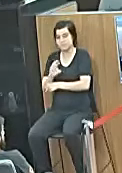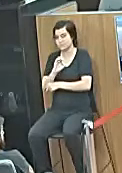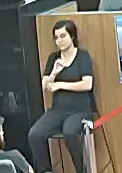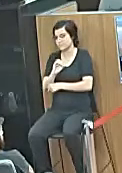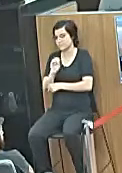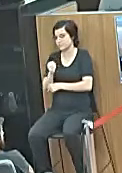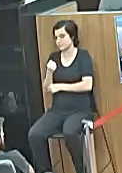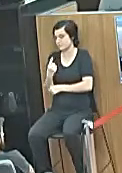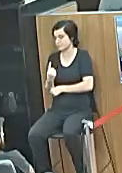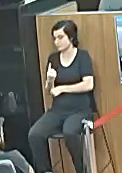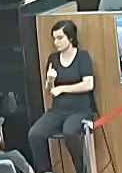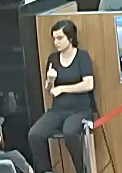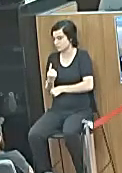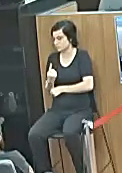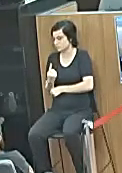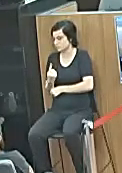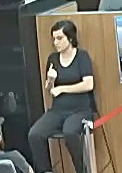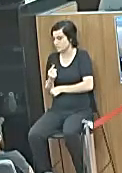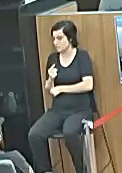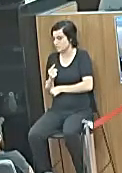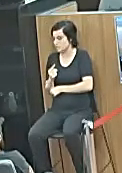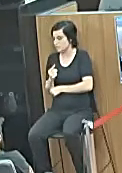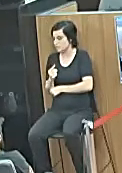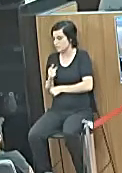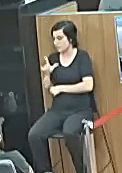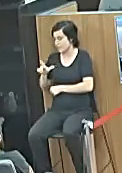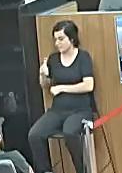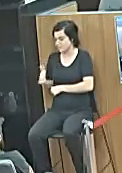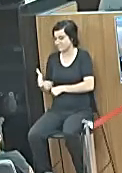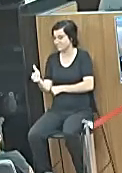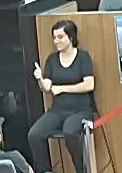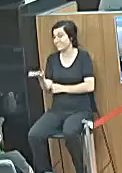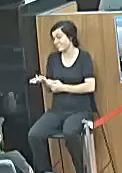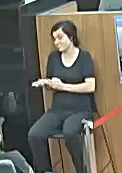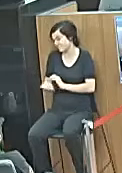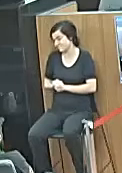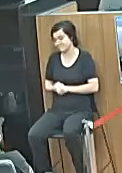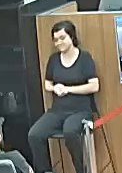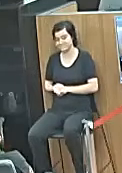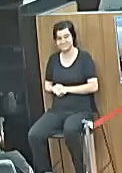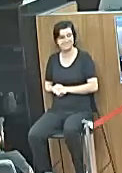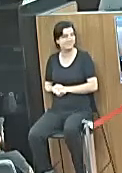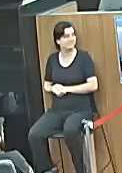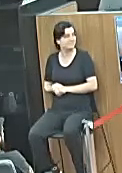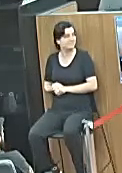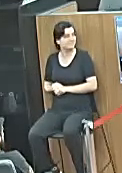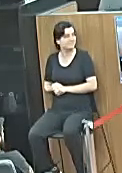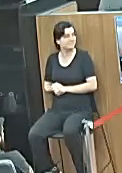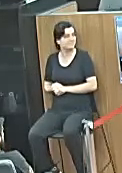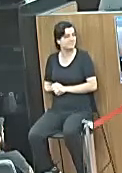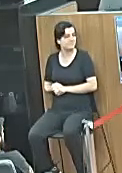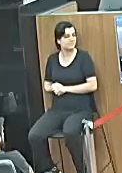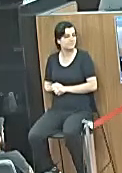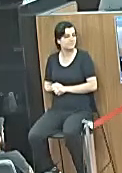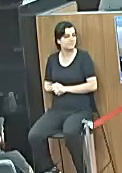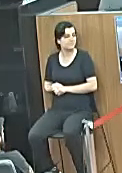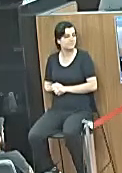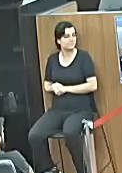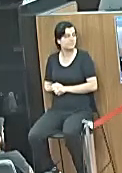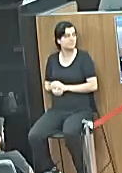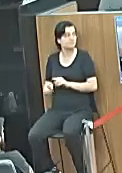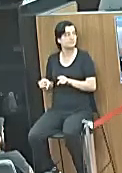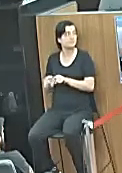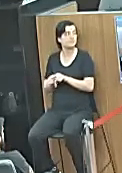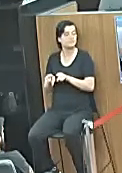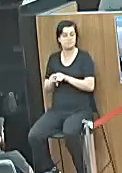ampliar as metas física e financeira da região intermediária do vale do aço nação 2039 recuperação e